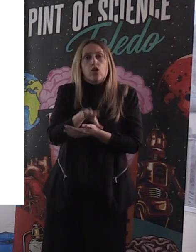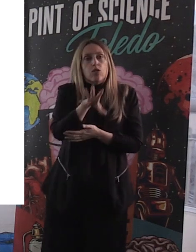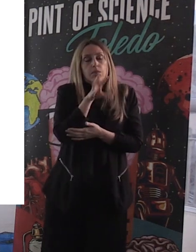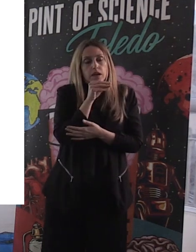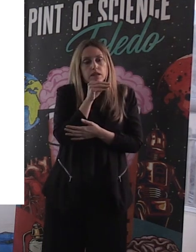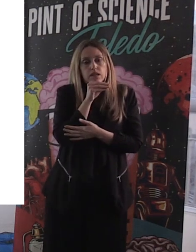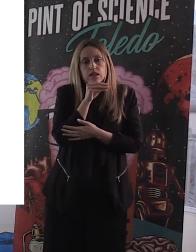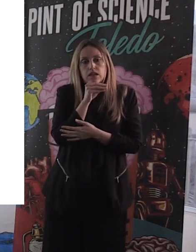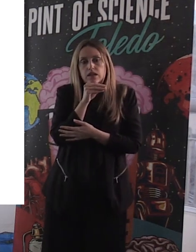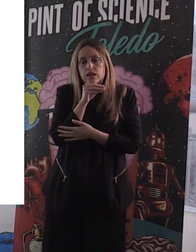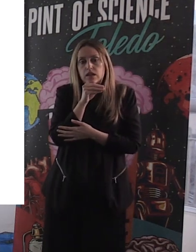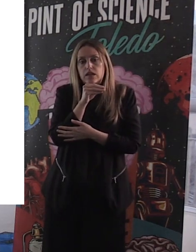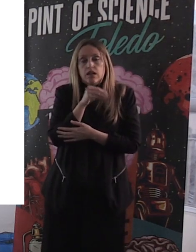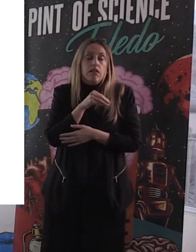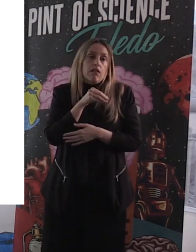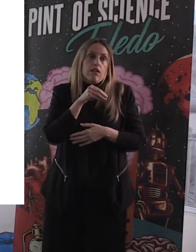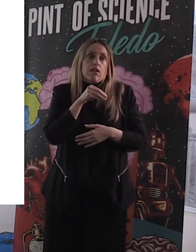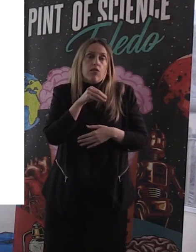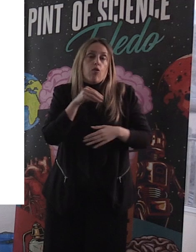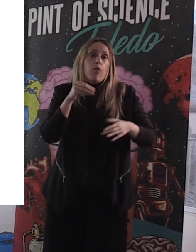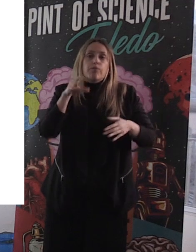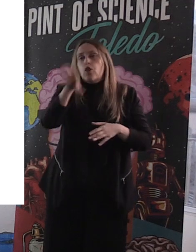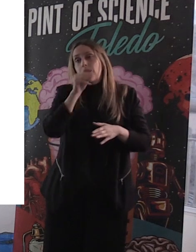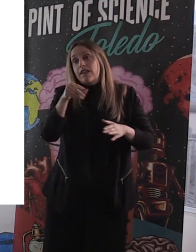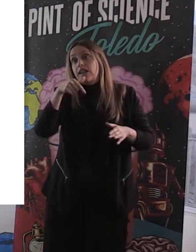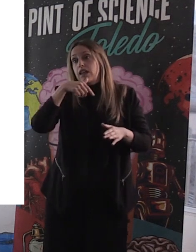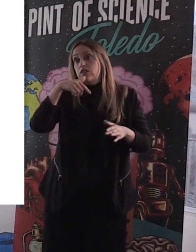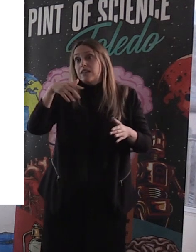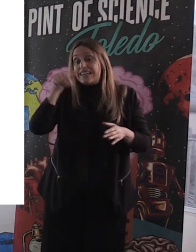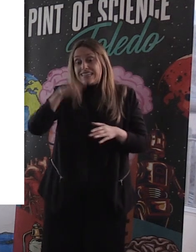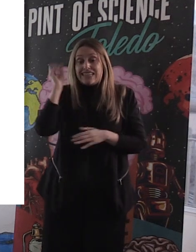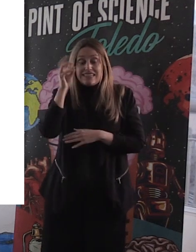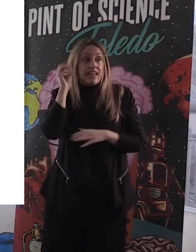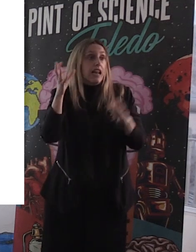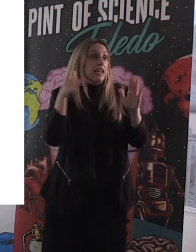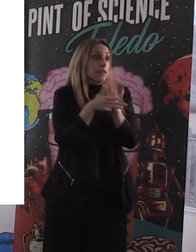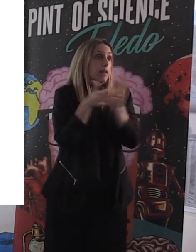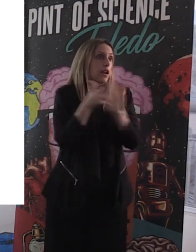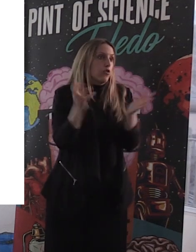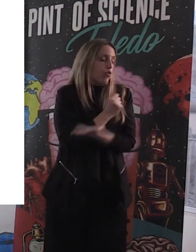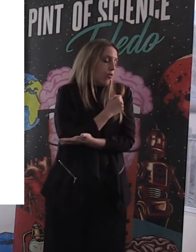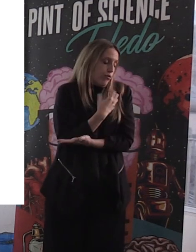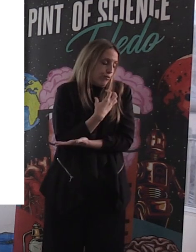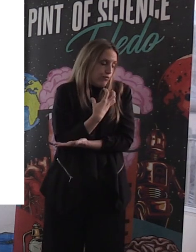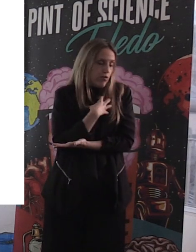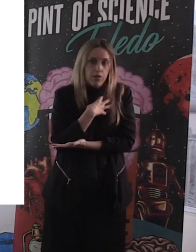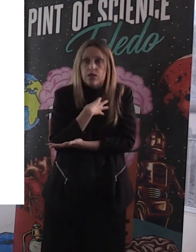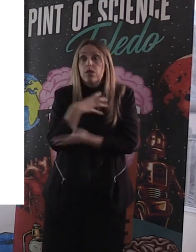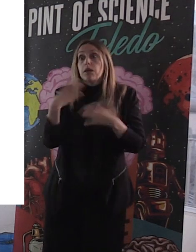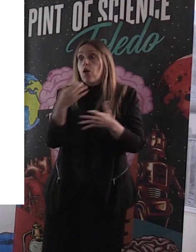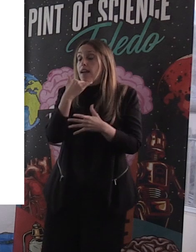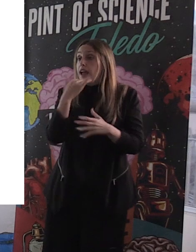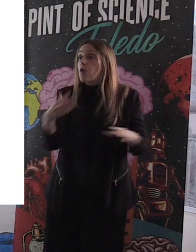puedo abordar en esta charla, pero hay algo común. Y lo que está común son las células